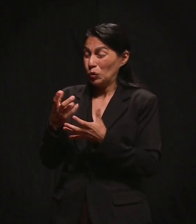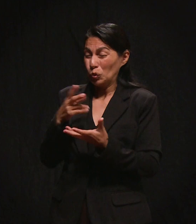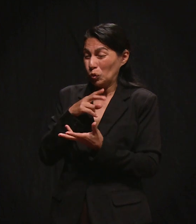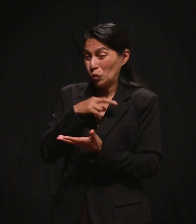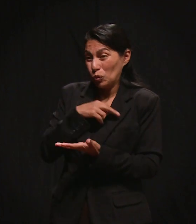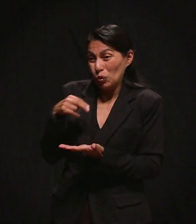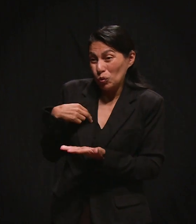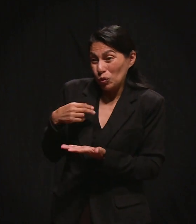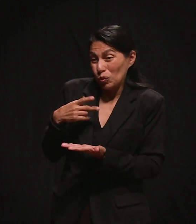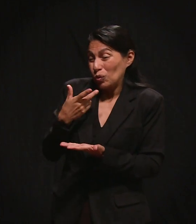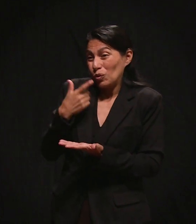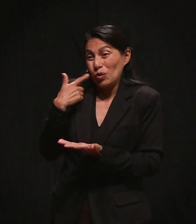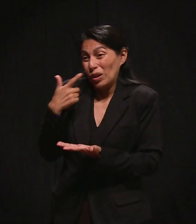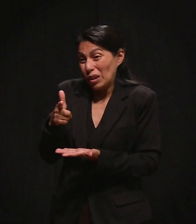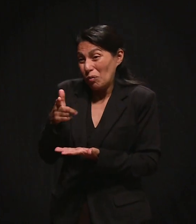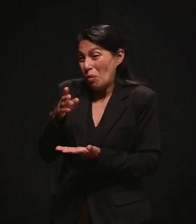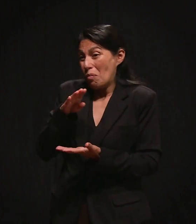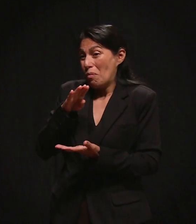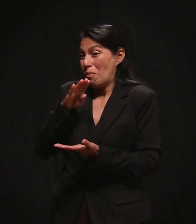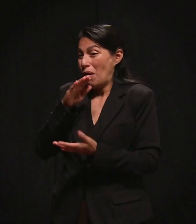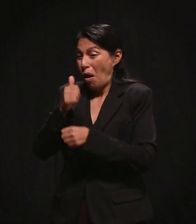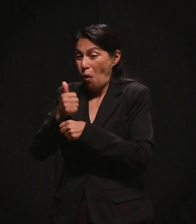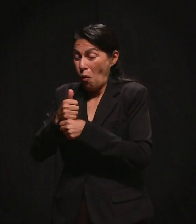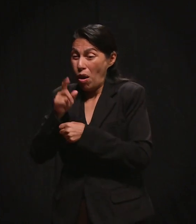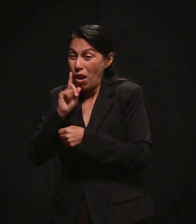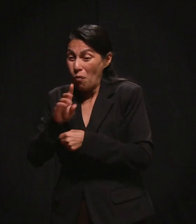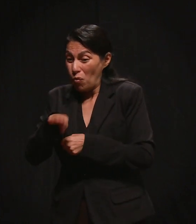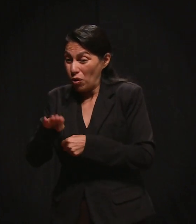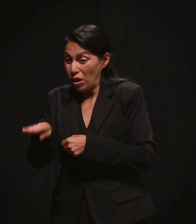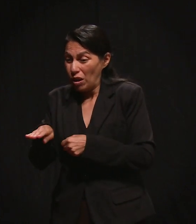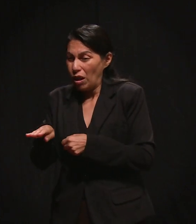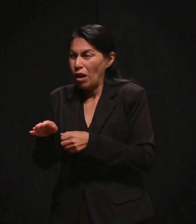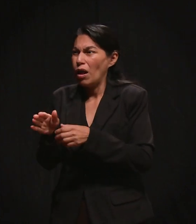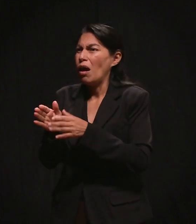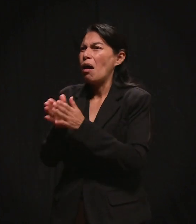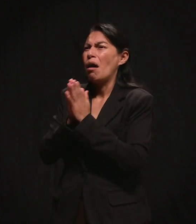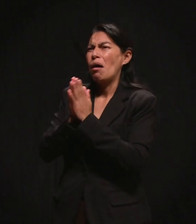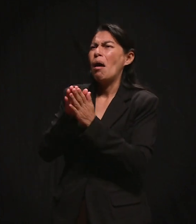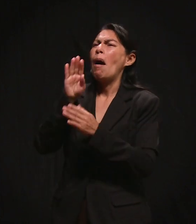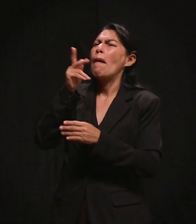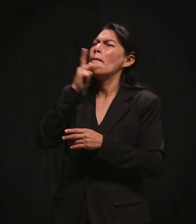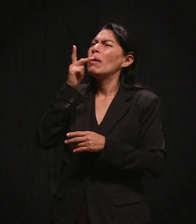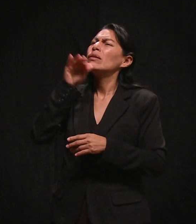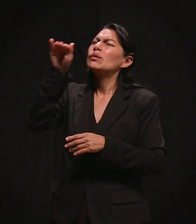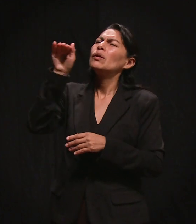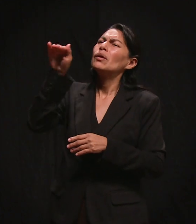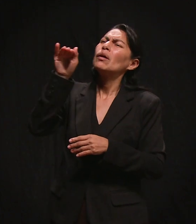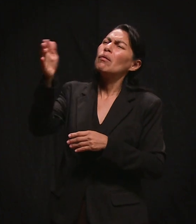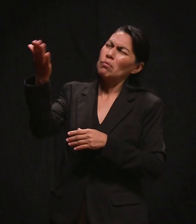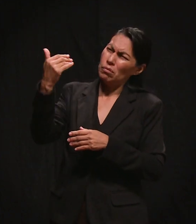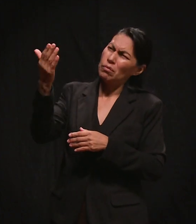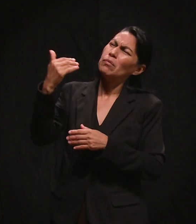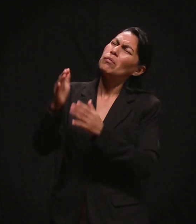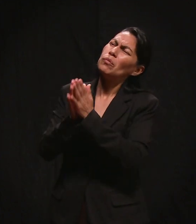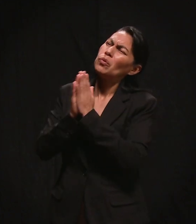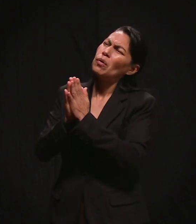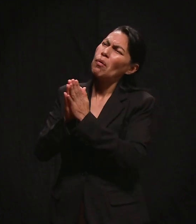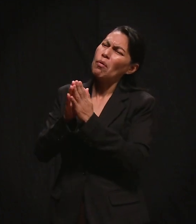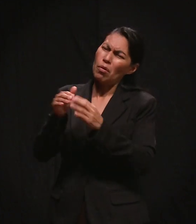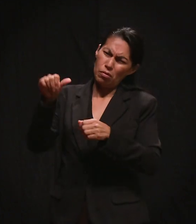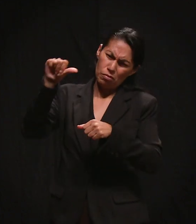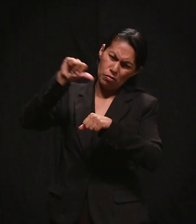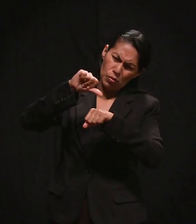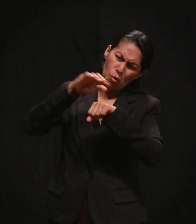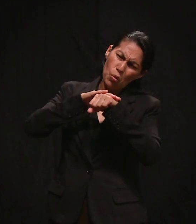queríamos, decidimos pedirle al pastor que fuera a ungir a mi abuela. Como la Biblia dice, ¿no? Si hay algún enfermo, llamen a los